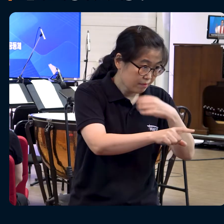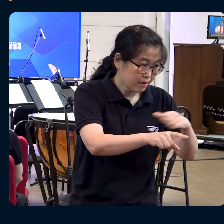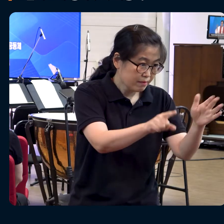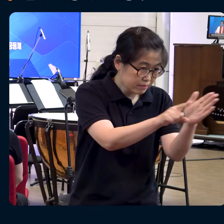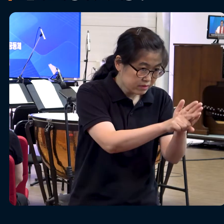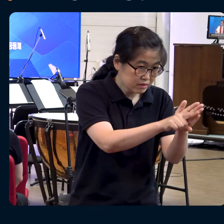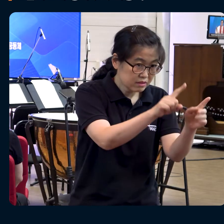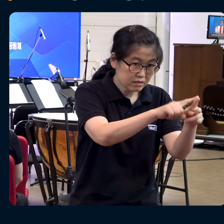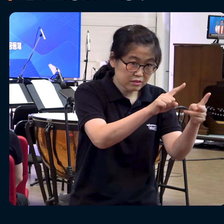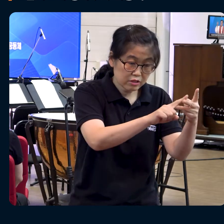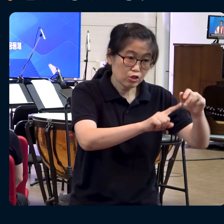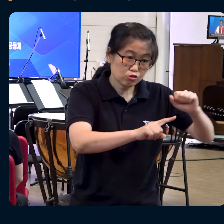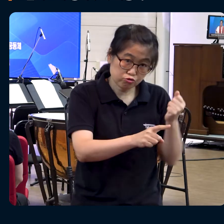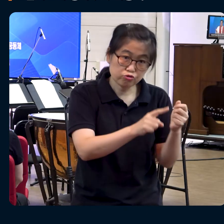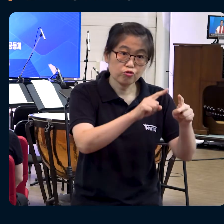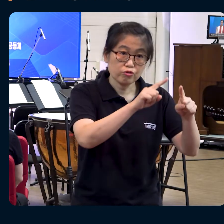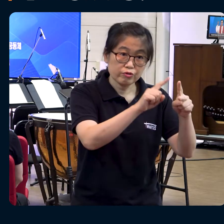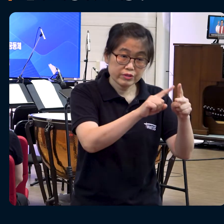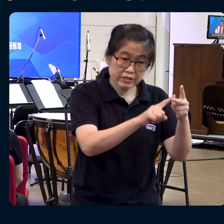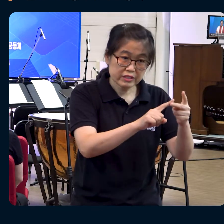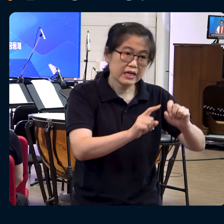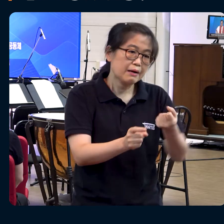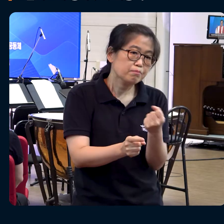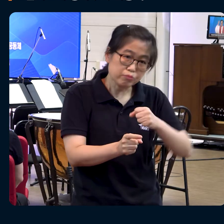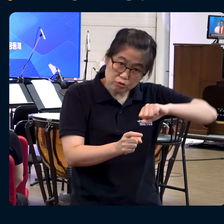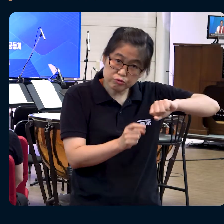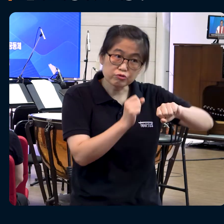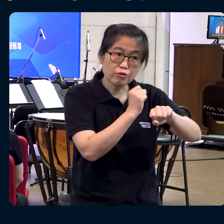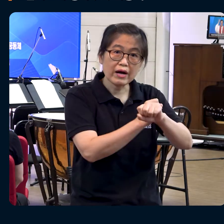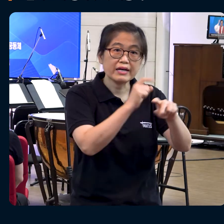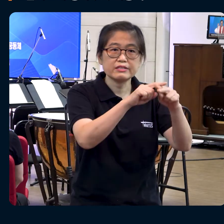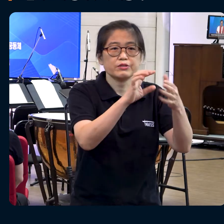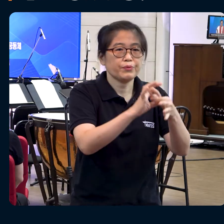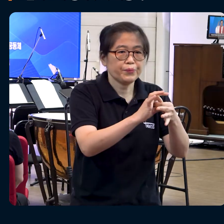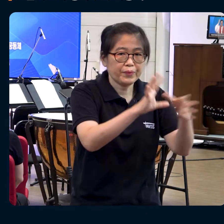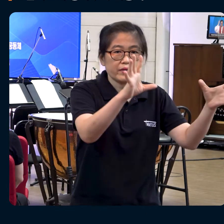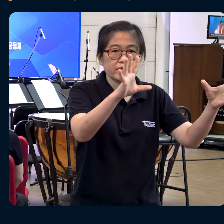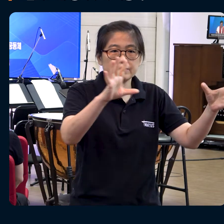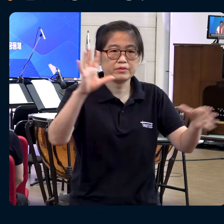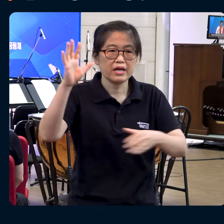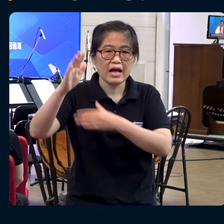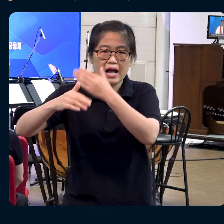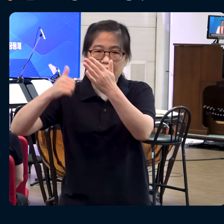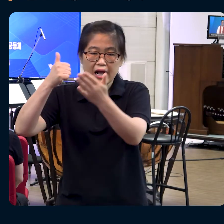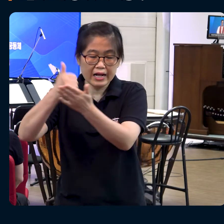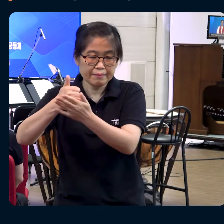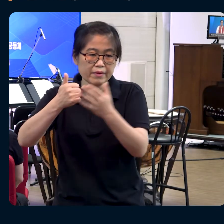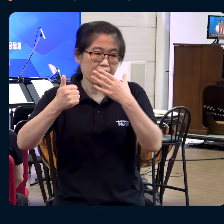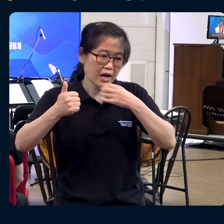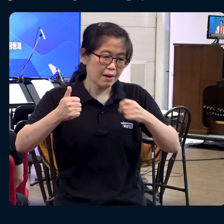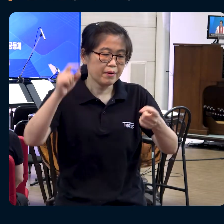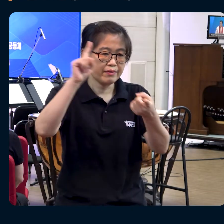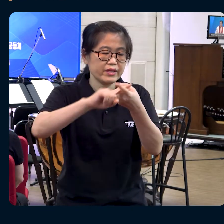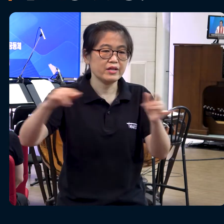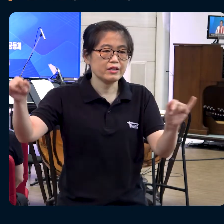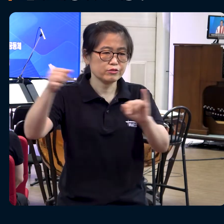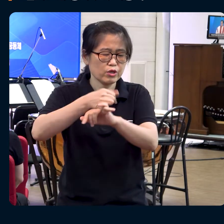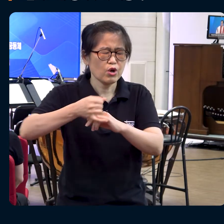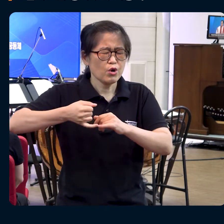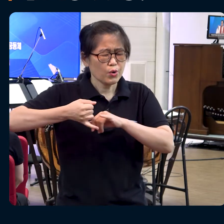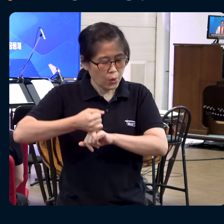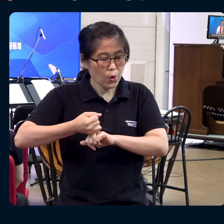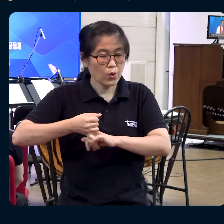네가 믿든 믿지 아니하든 순종하든 순종하지 아니하든 나는 너를 향한 나의 약속을 지킨다 하는